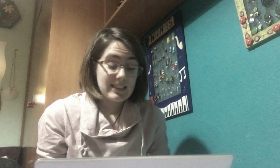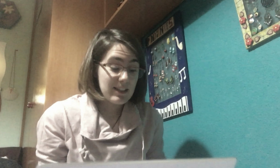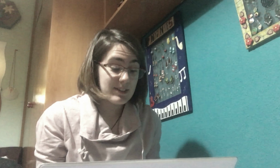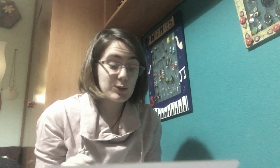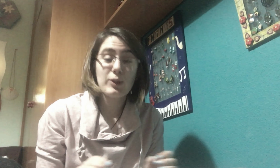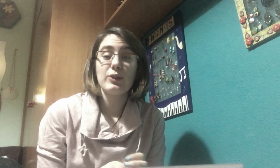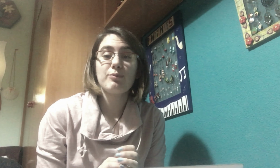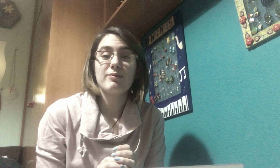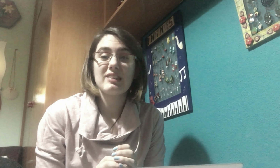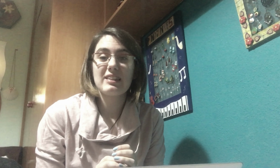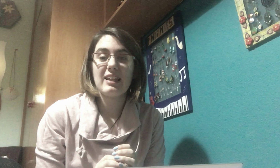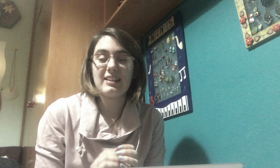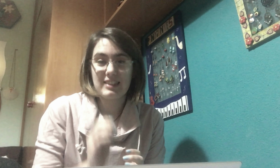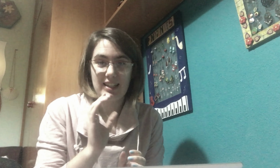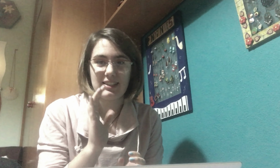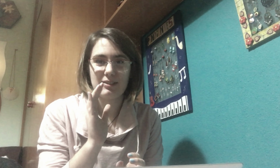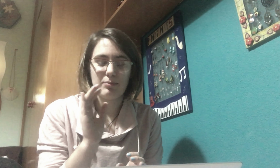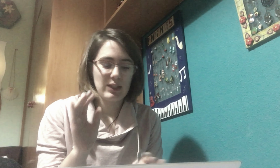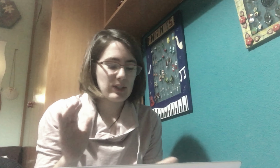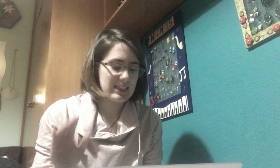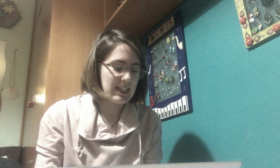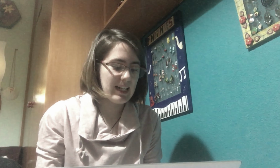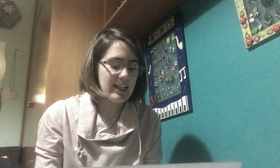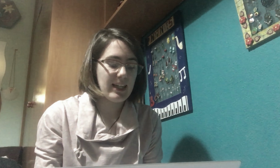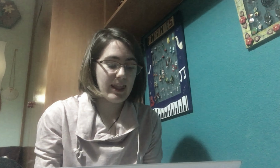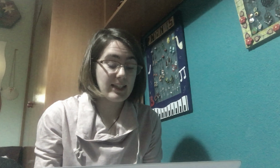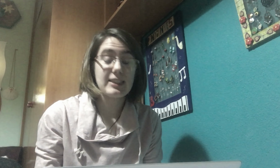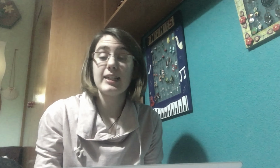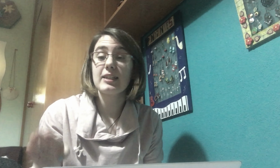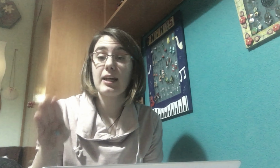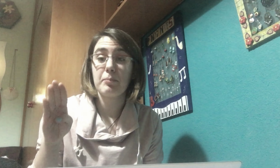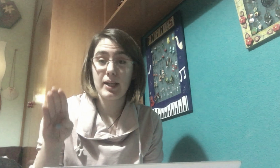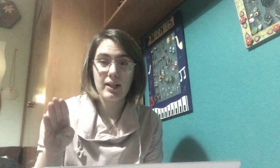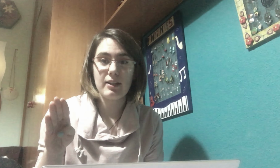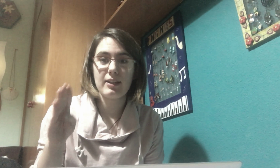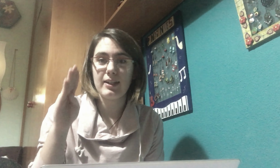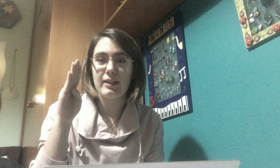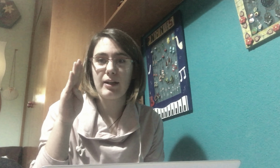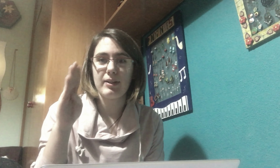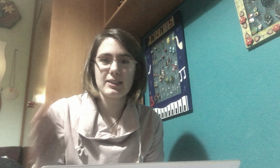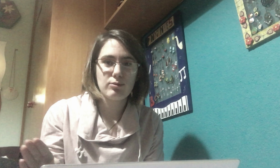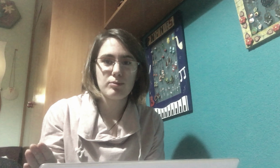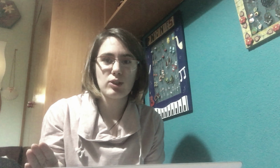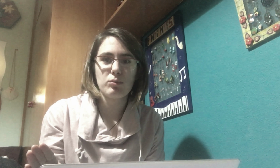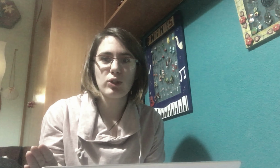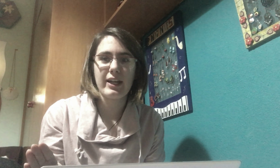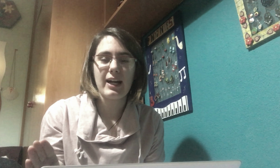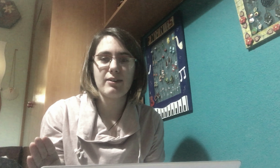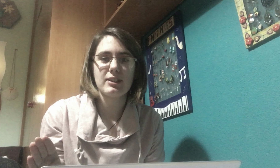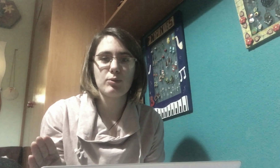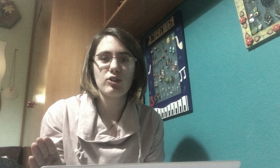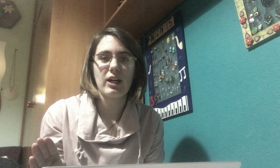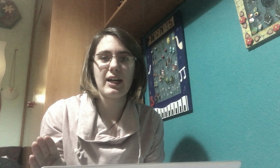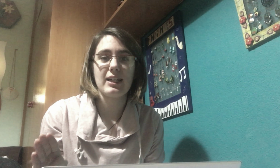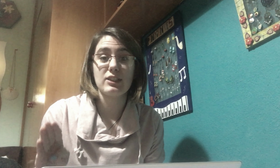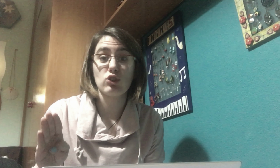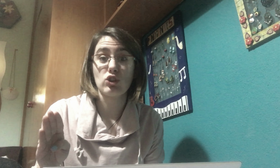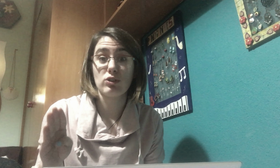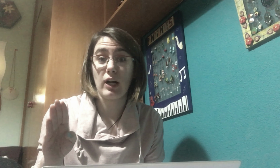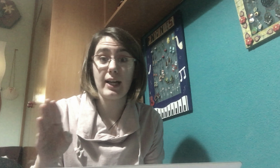Sabéis cuando estáis viendo una serie y dices tienes que parar y grabar este momento porque acabas de poner una cara que esto hay